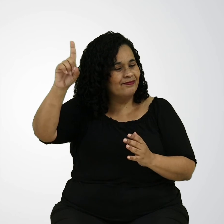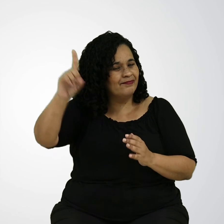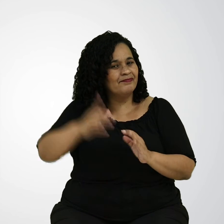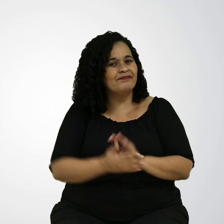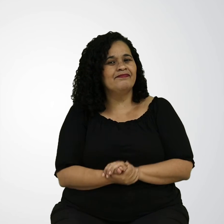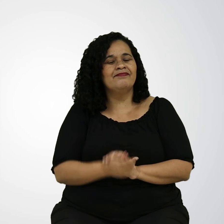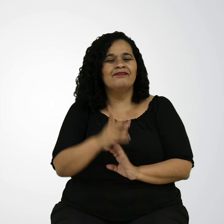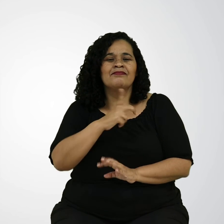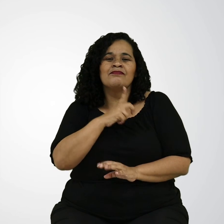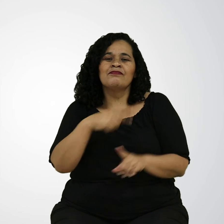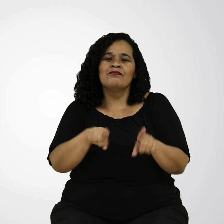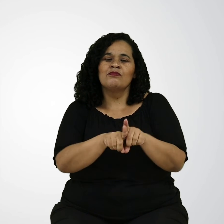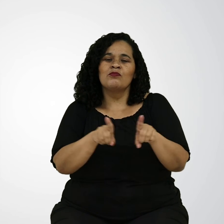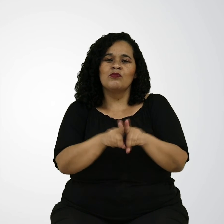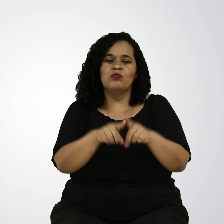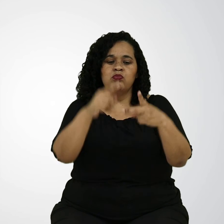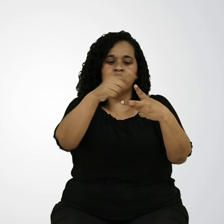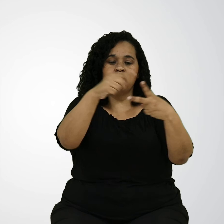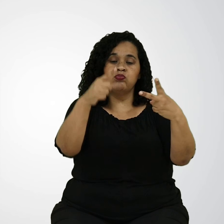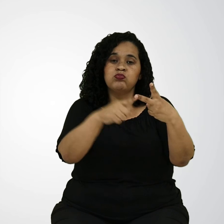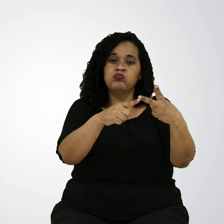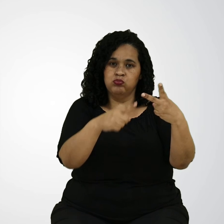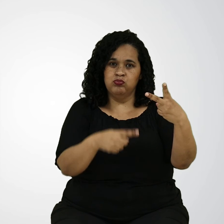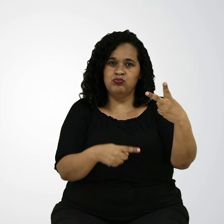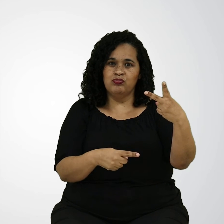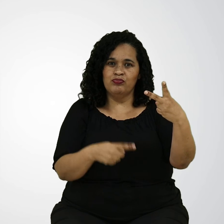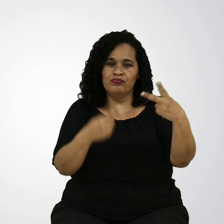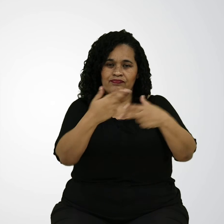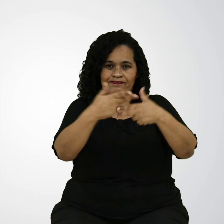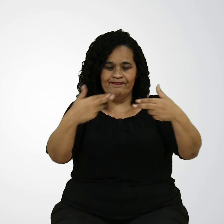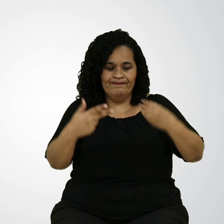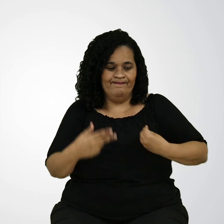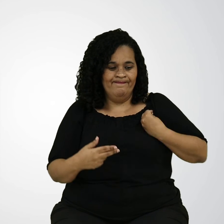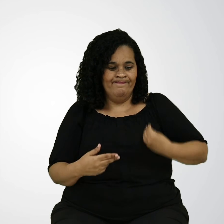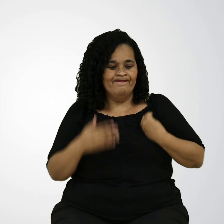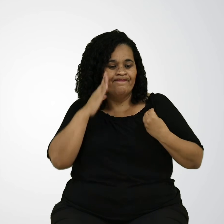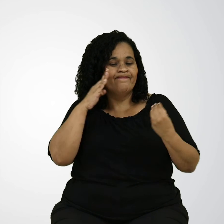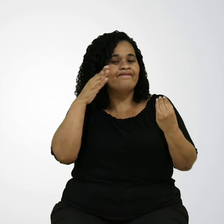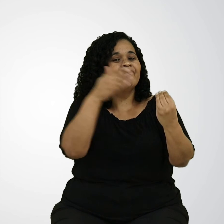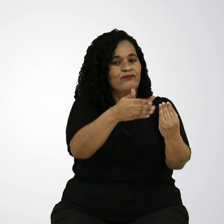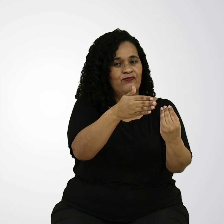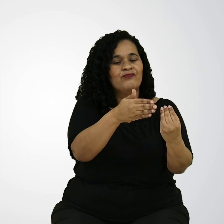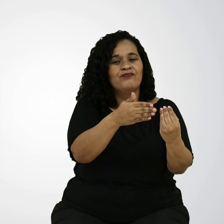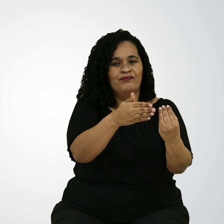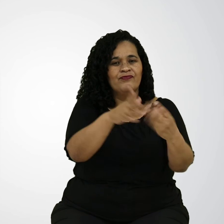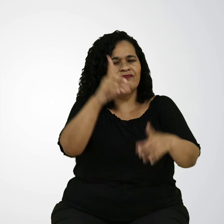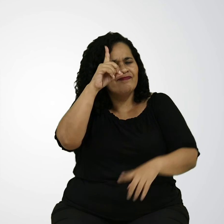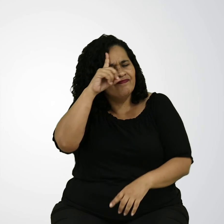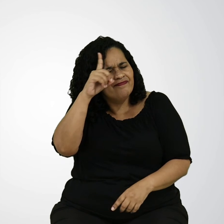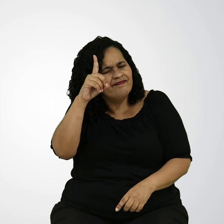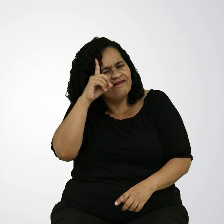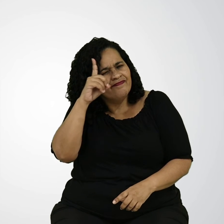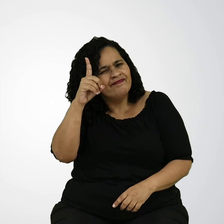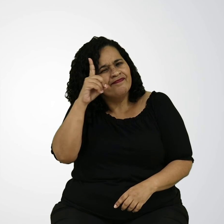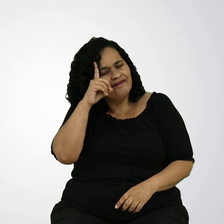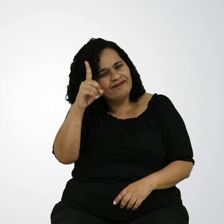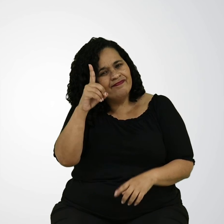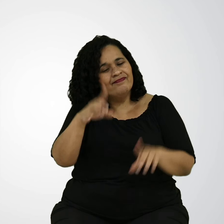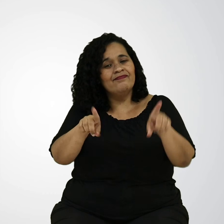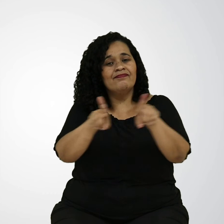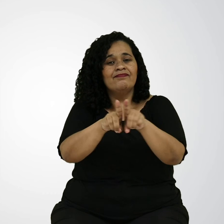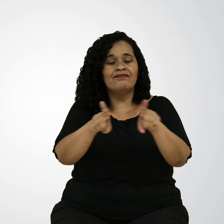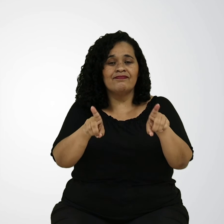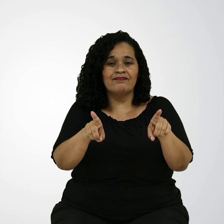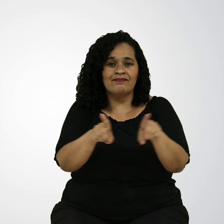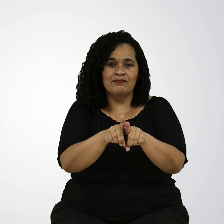nós temos aqui os 2 pontos na vida em foco. A oração faz parte do cristianismo diário e a coerência também